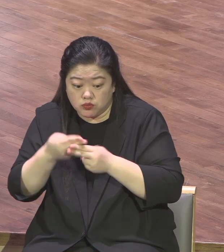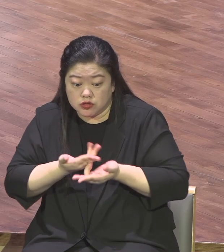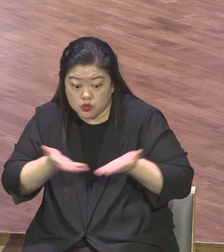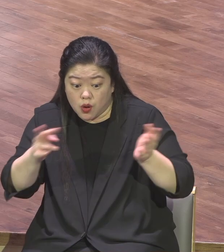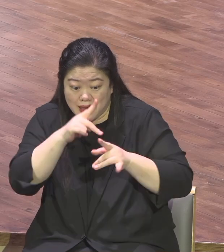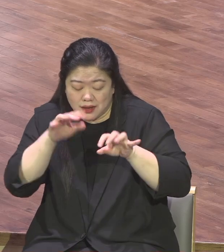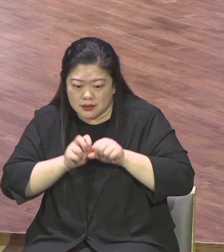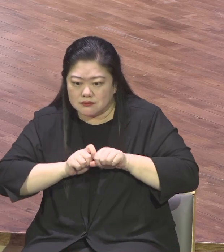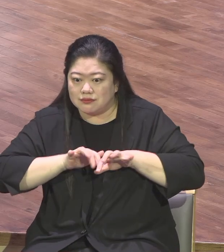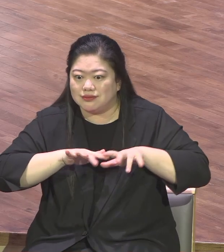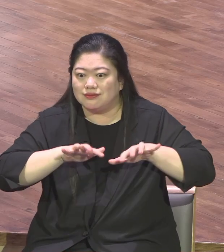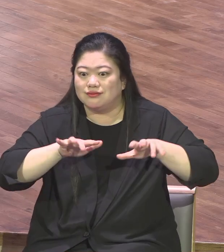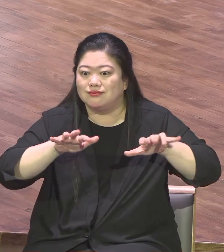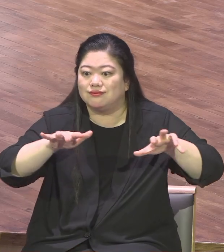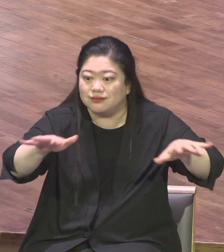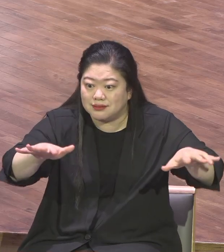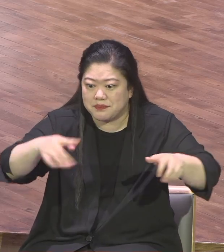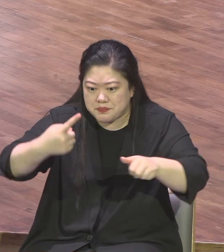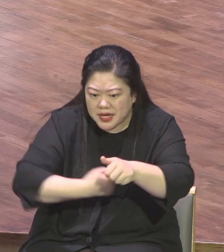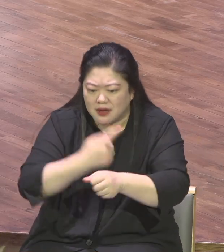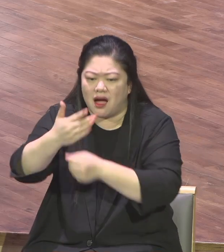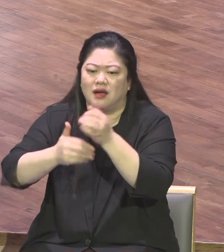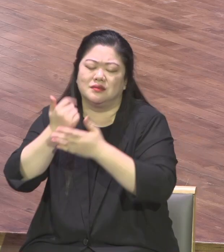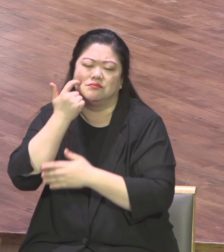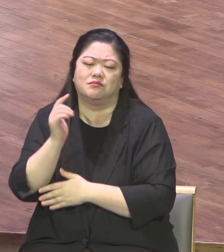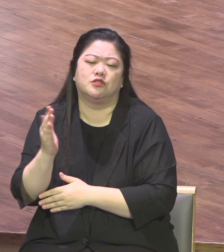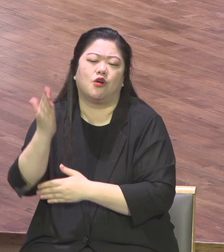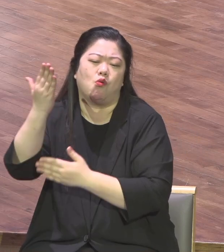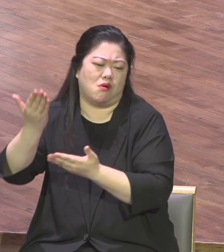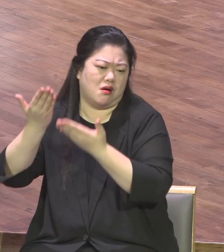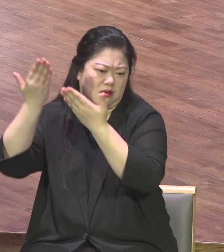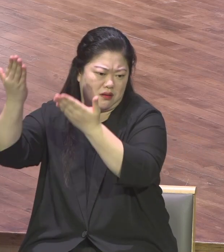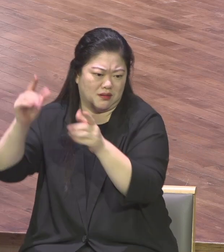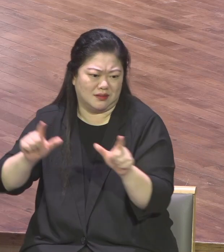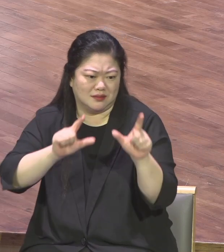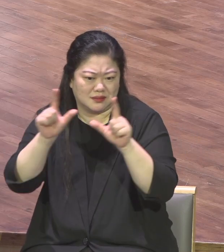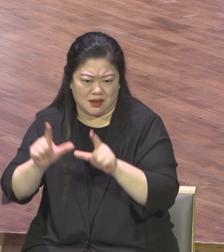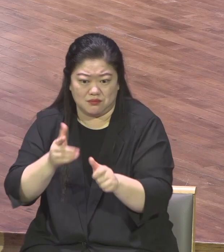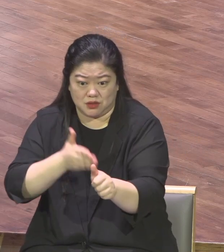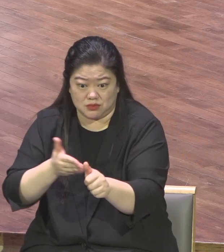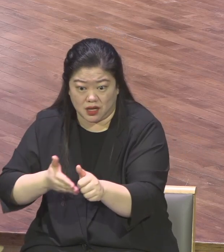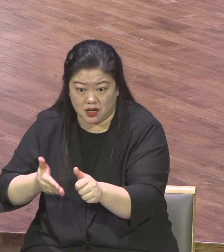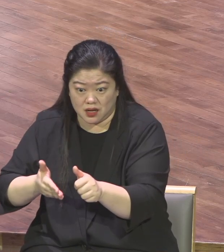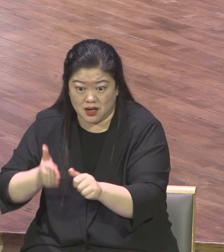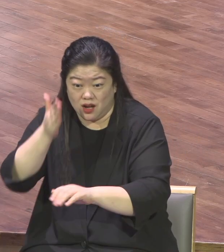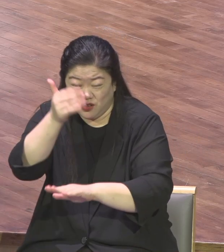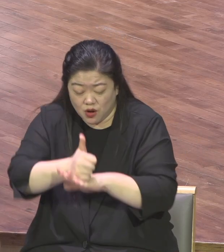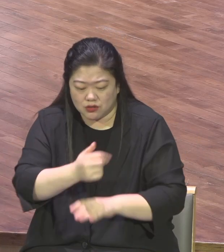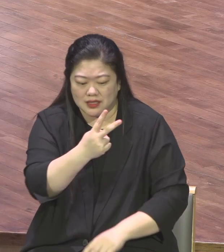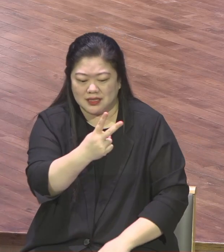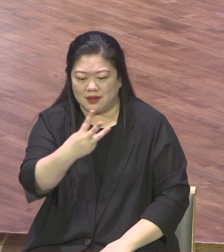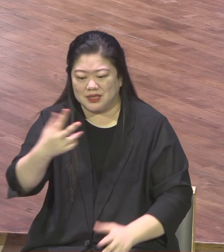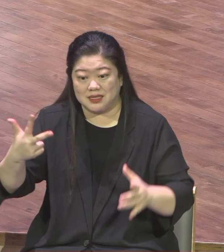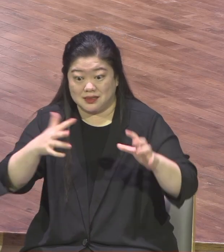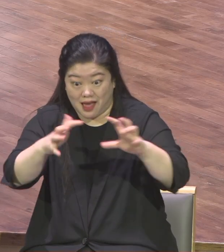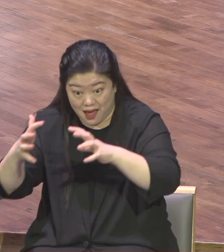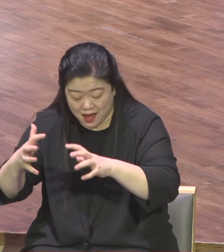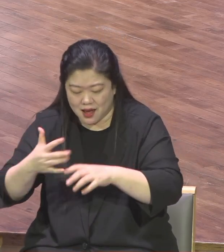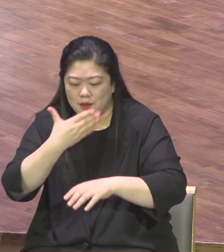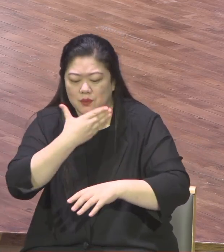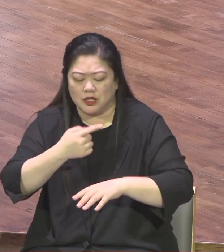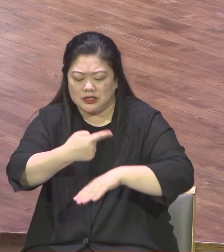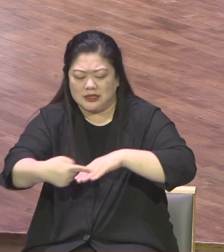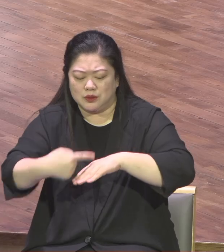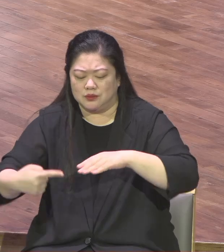하나님을 가장 영화롭게 하는 그런 존재, 이삼틀나라 5천 종족 복음화의 주역으로